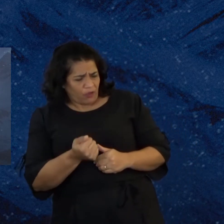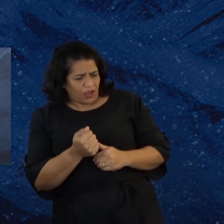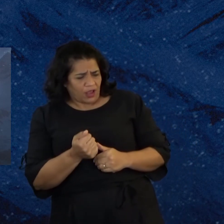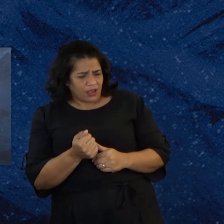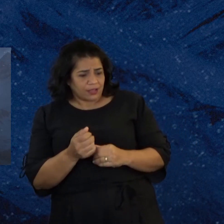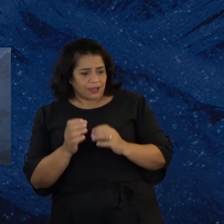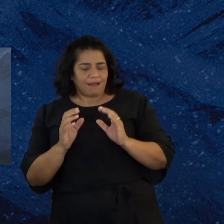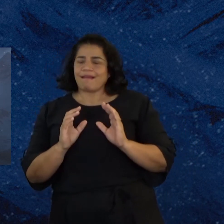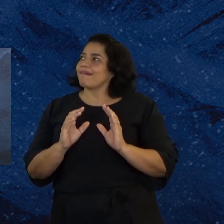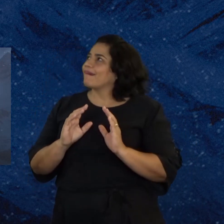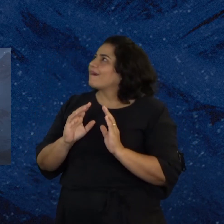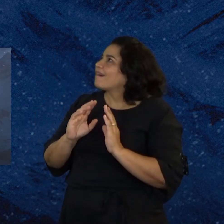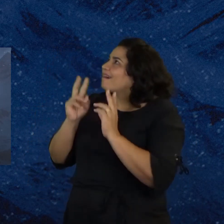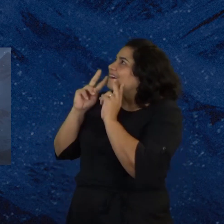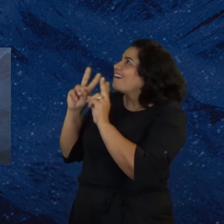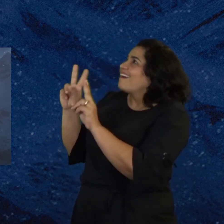Senhor.